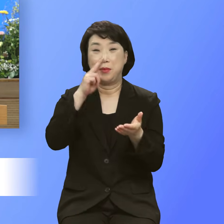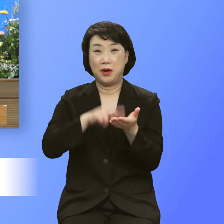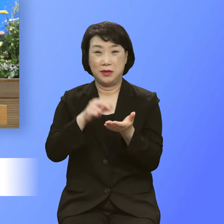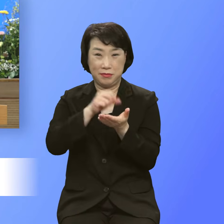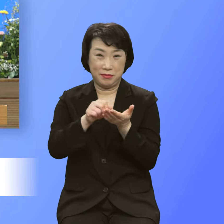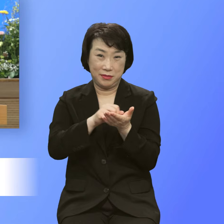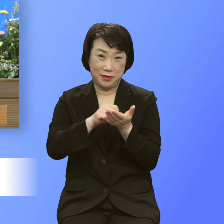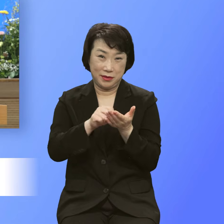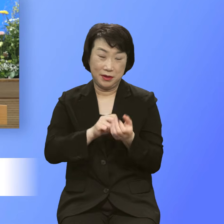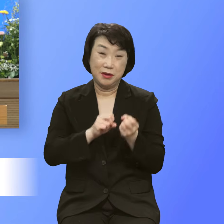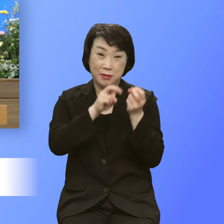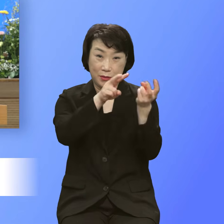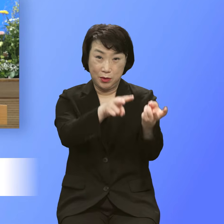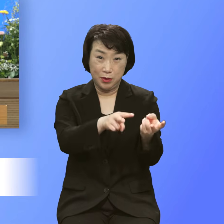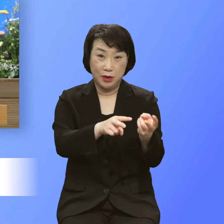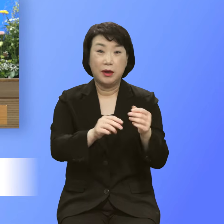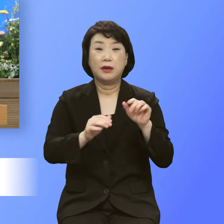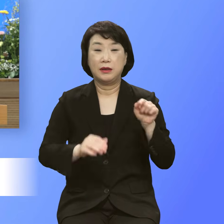편지를 보냅니다.